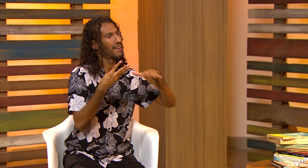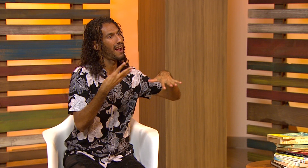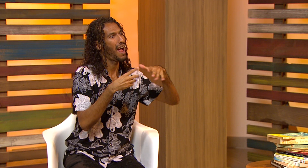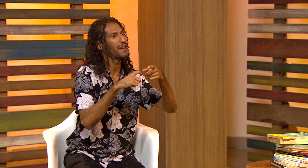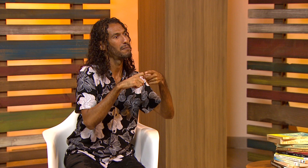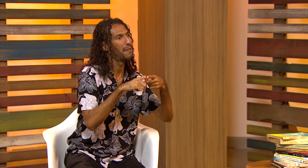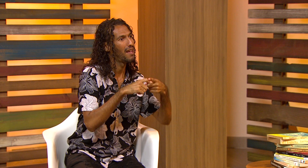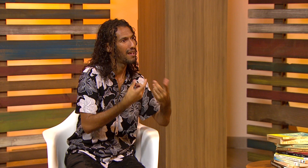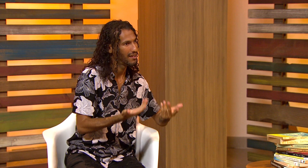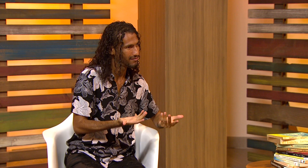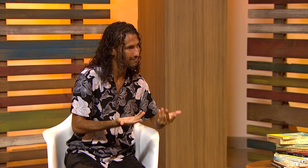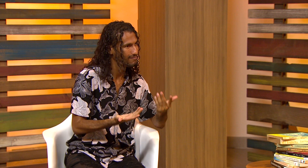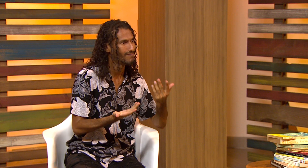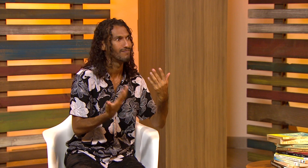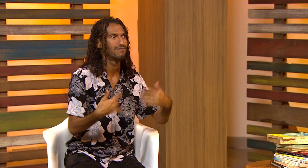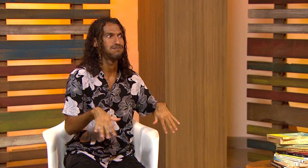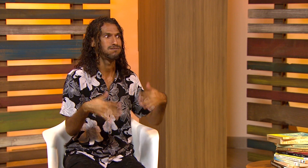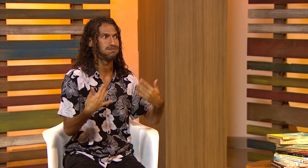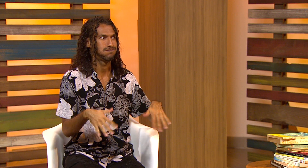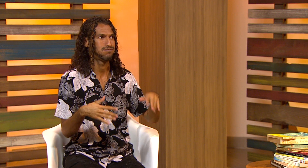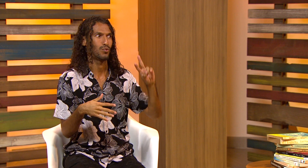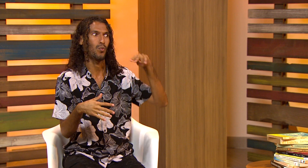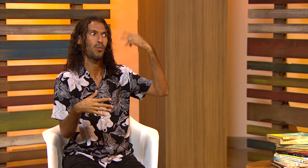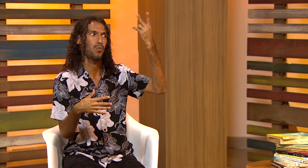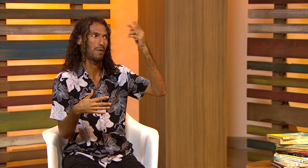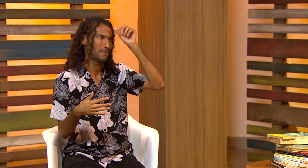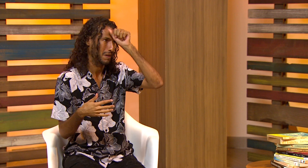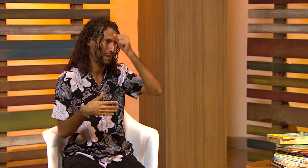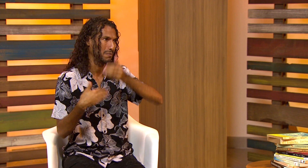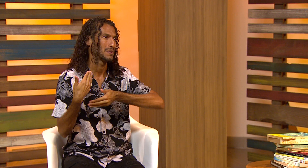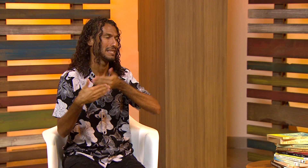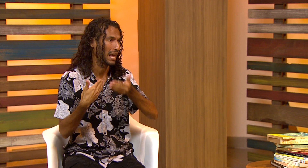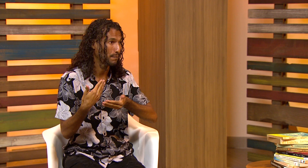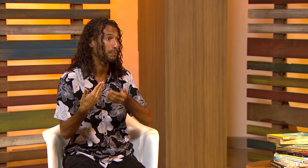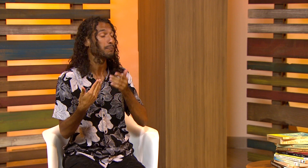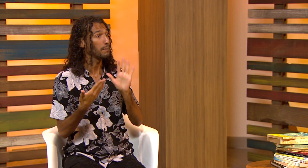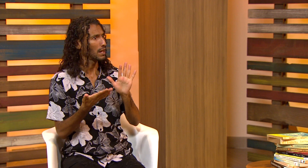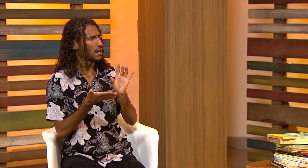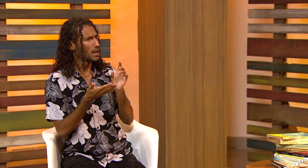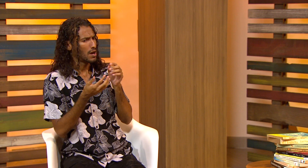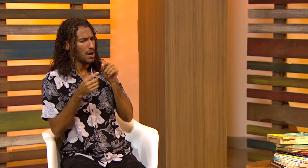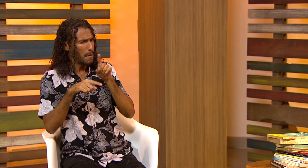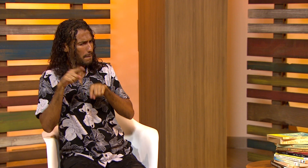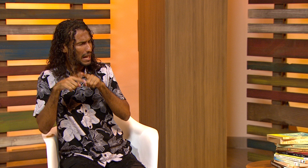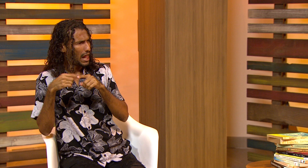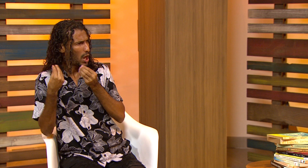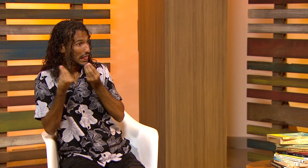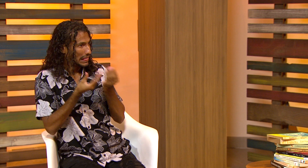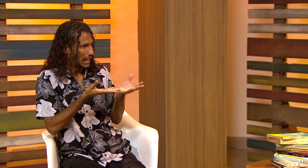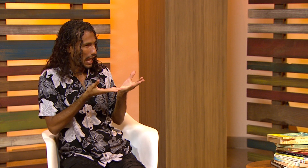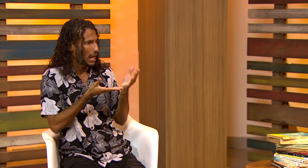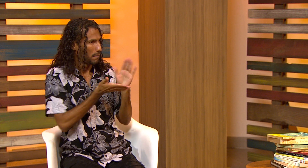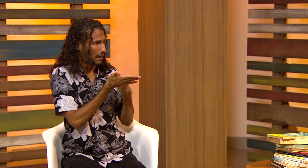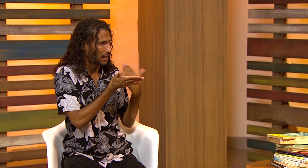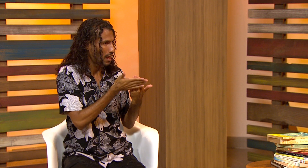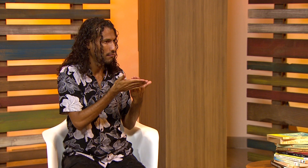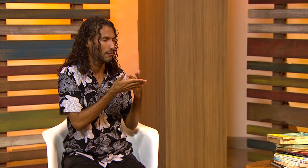falo português, eu sou nativo da Libras, e os termos de medicina. E é difícil, é uma aprendizagem em outro nível. Então, assim, alguns materiais que a gente tinha